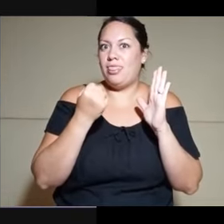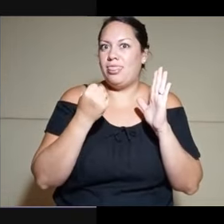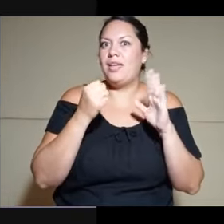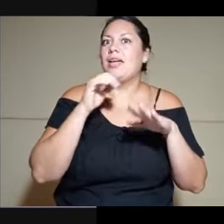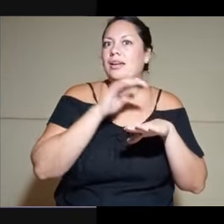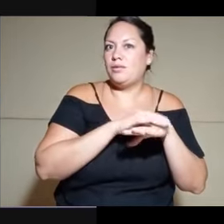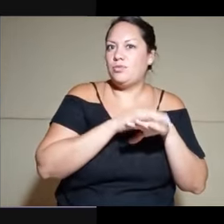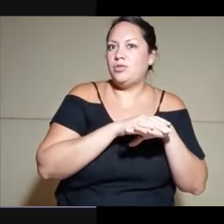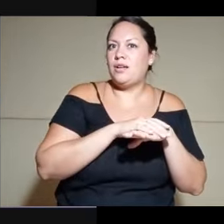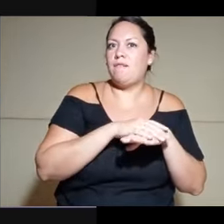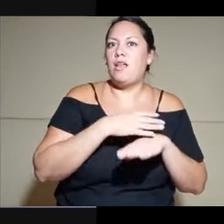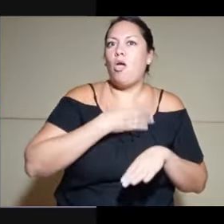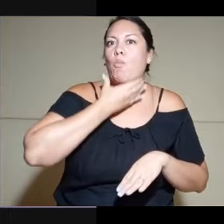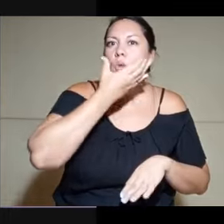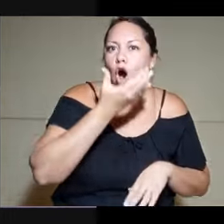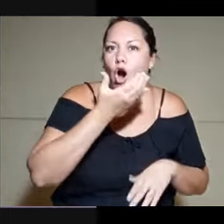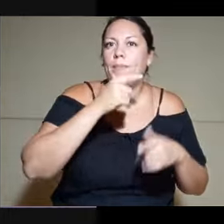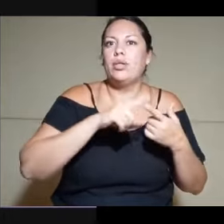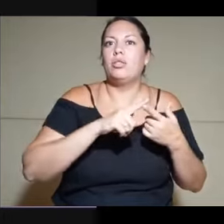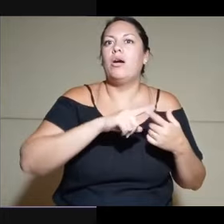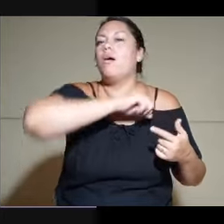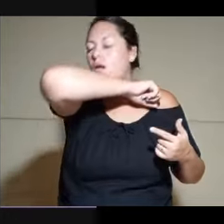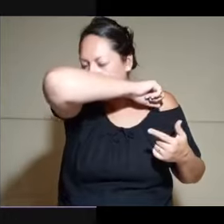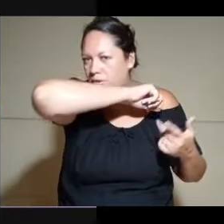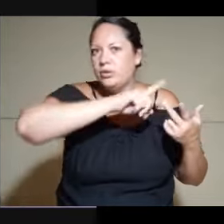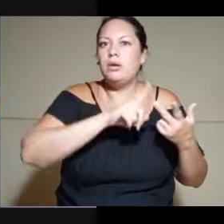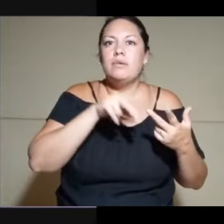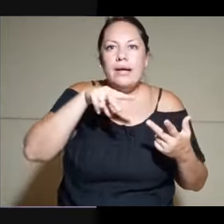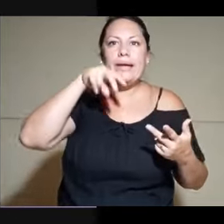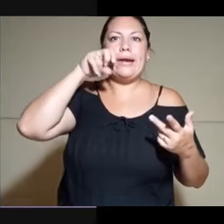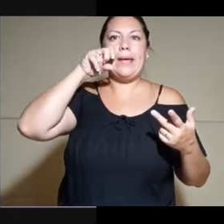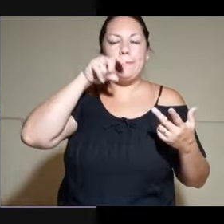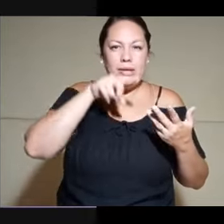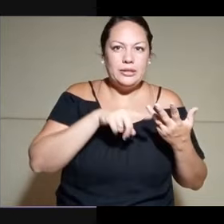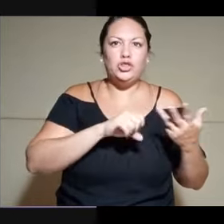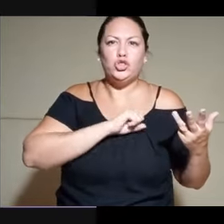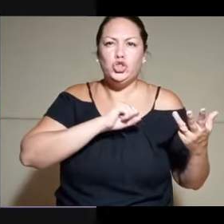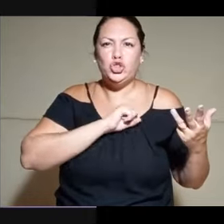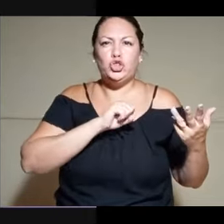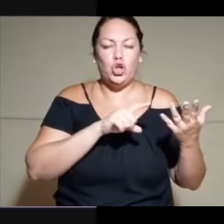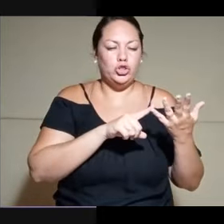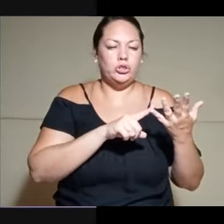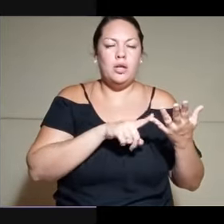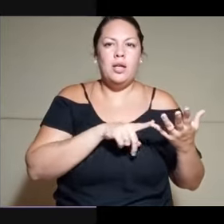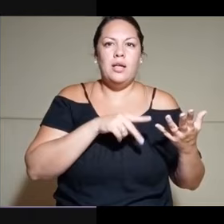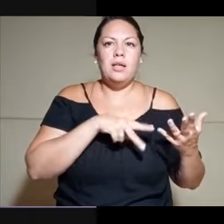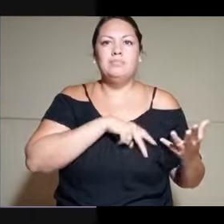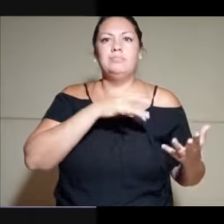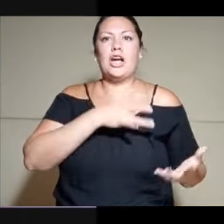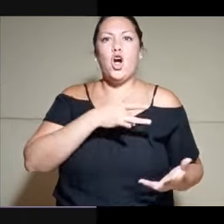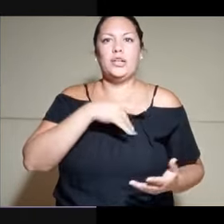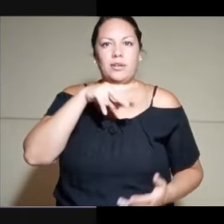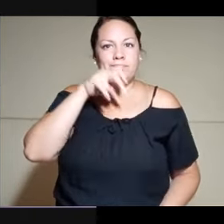Entonces, en el bulbo raquídeo están todos estos centros que son importantes, como les digo, les repito, vómito, estornudo, el de la respiración,